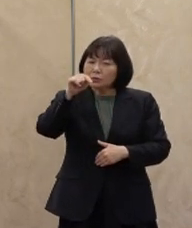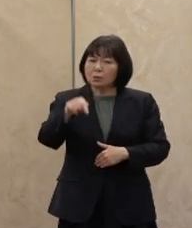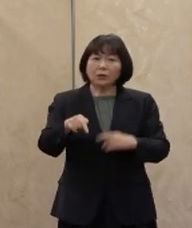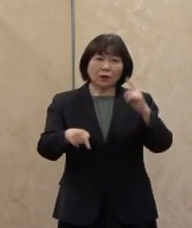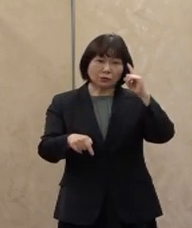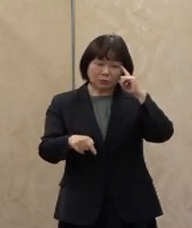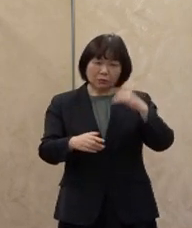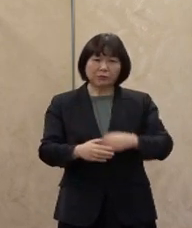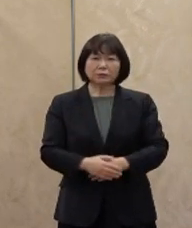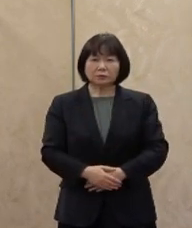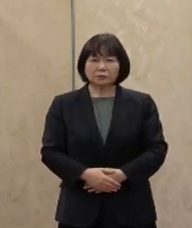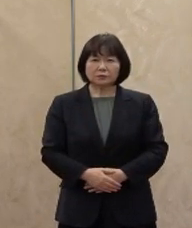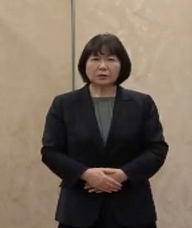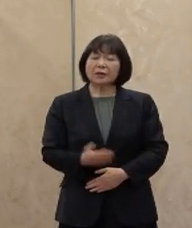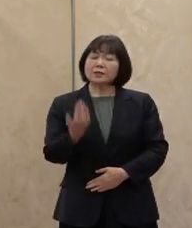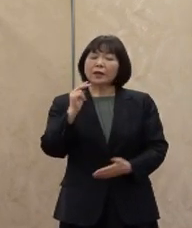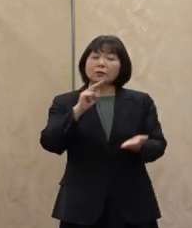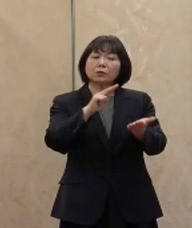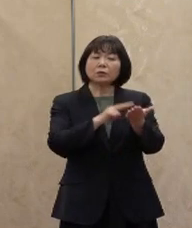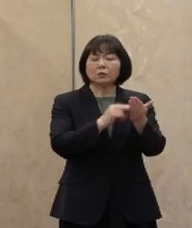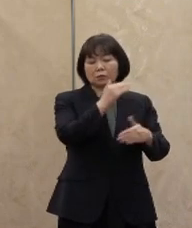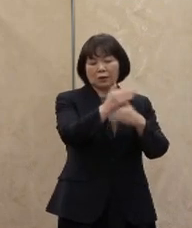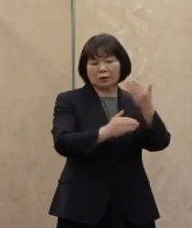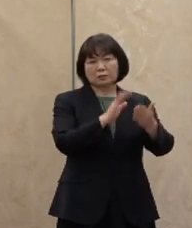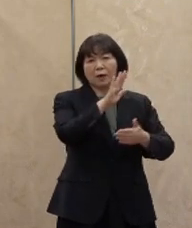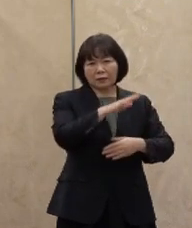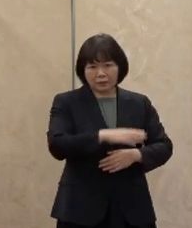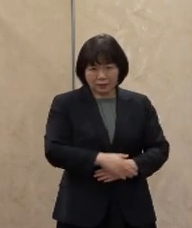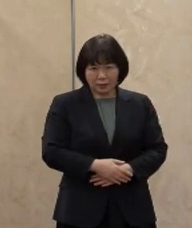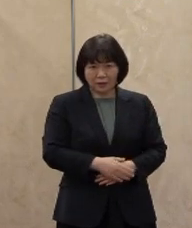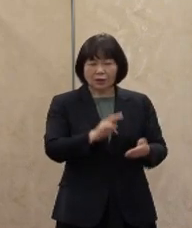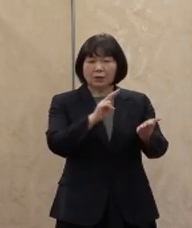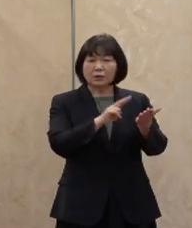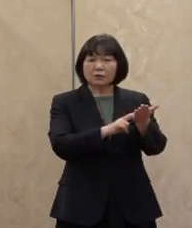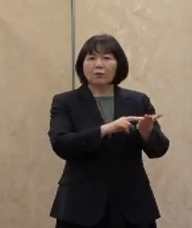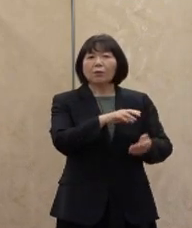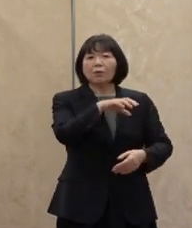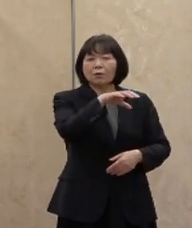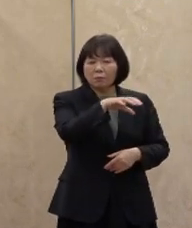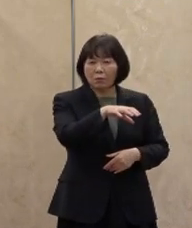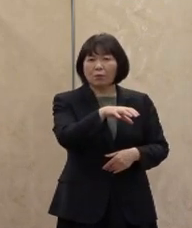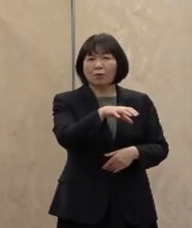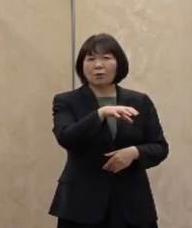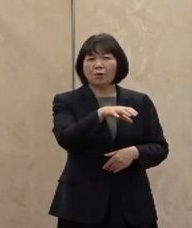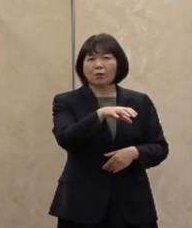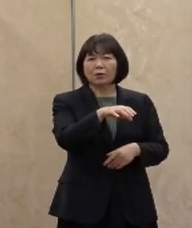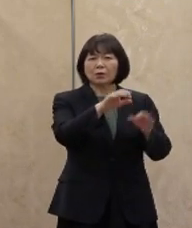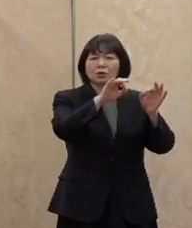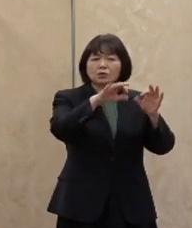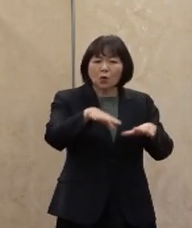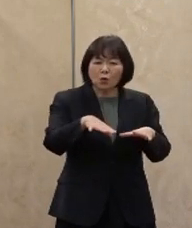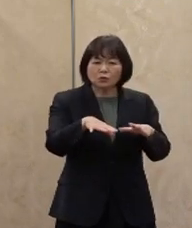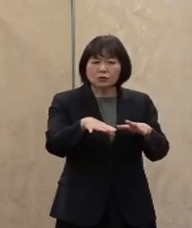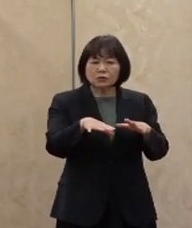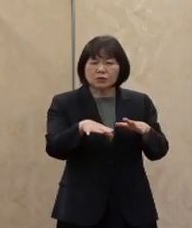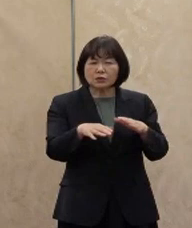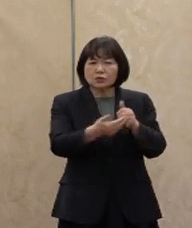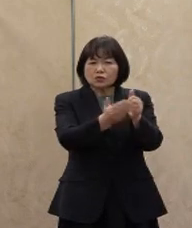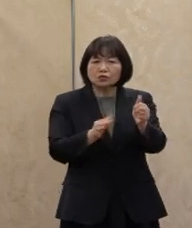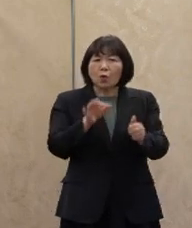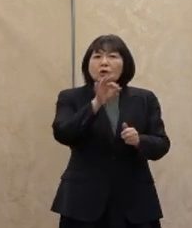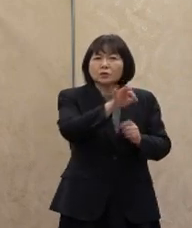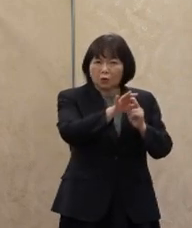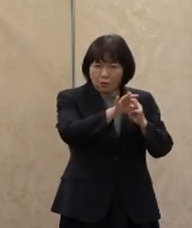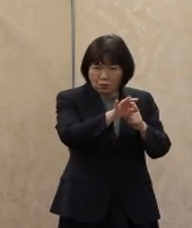思ってます。で、さっきの医療の話もありましたけども、医療のところももちろん損失保障、それからあ